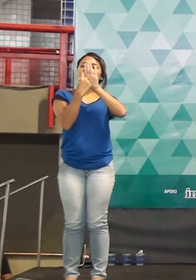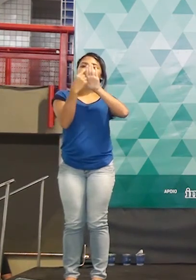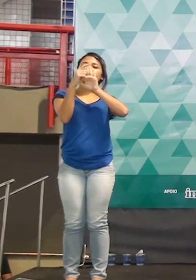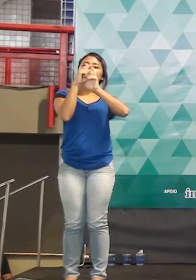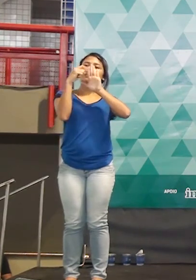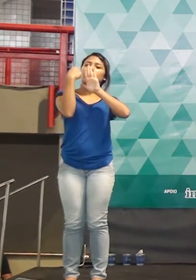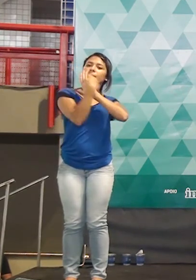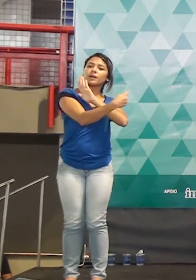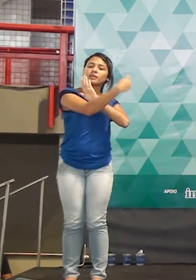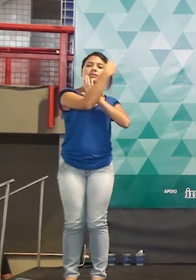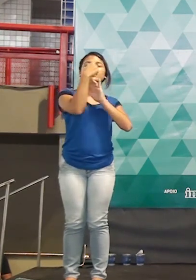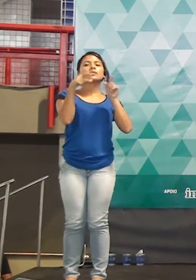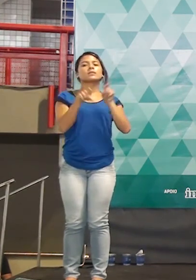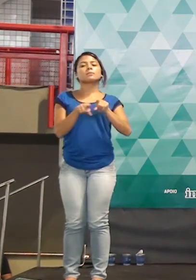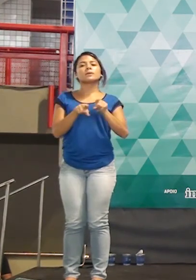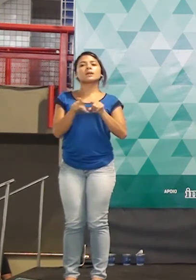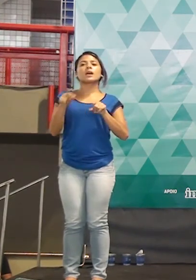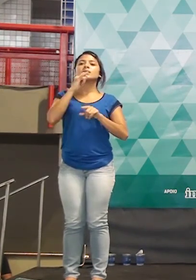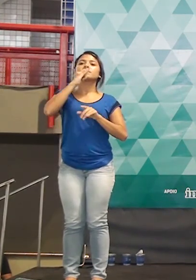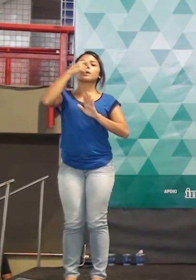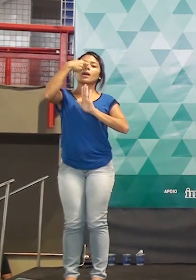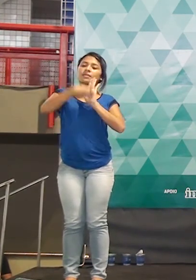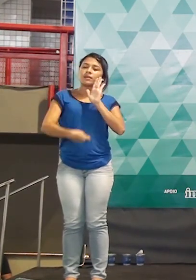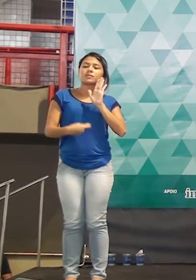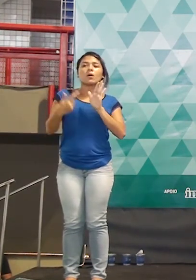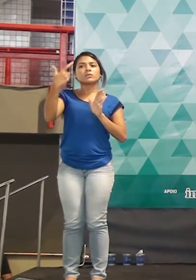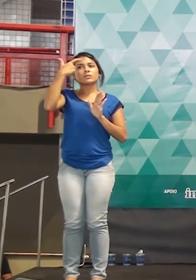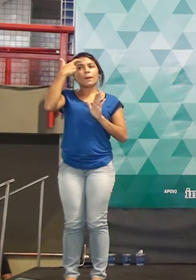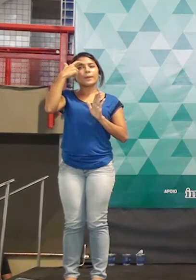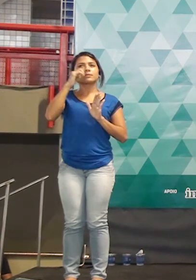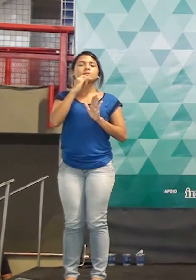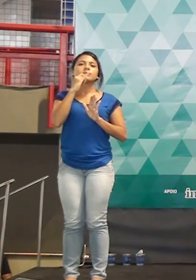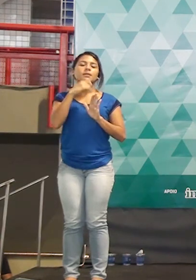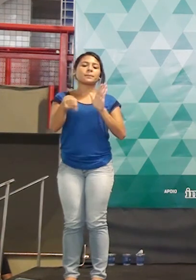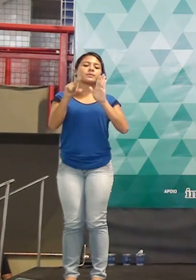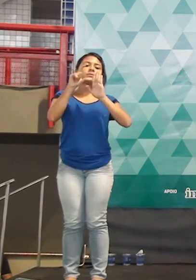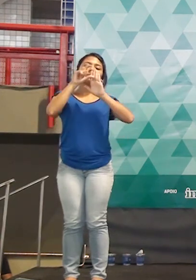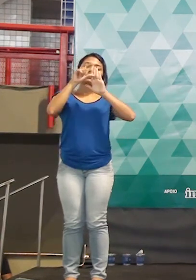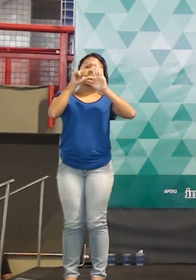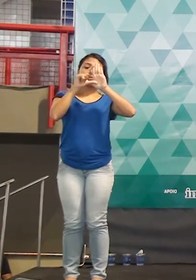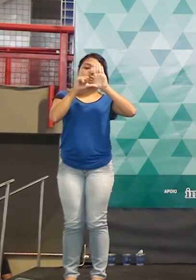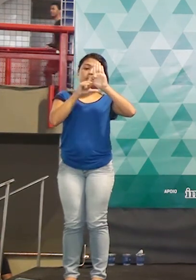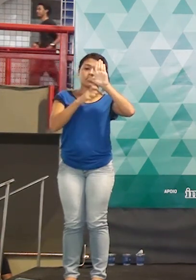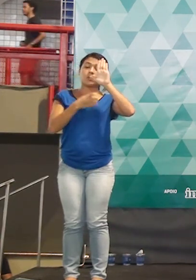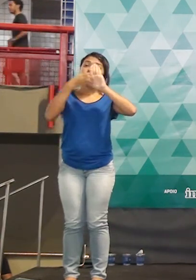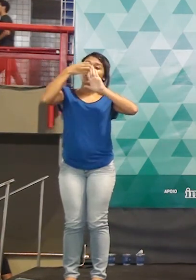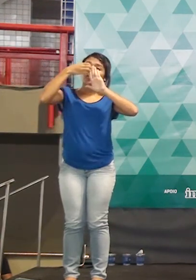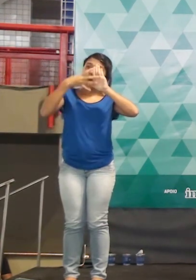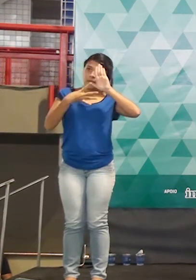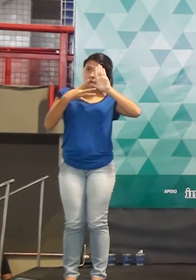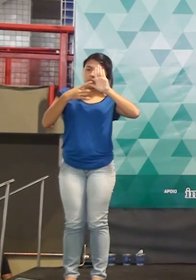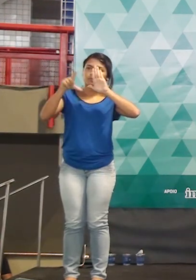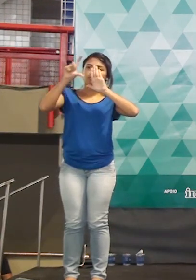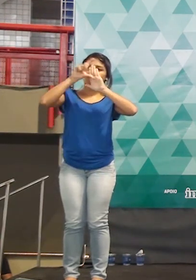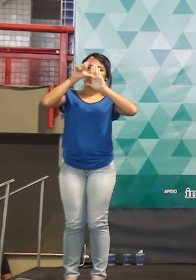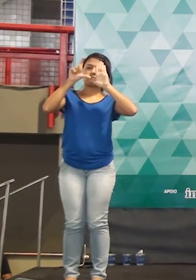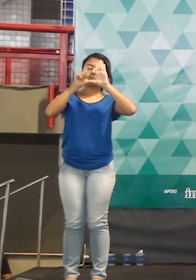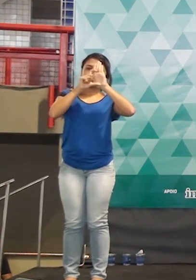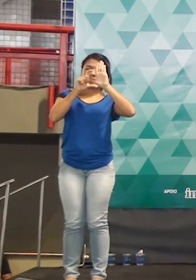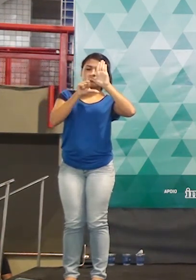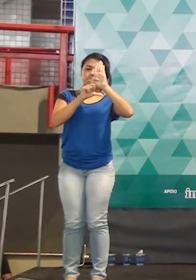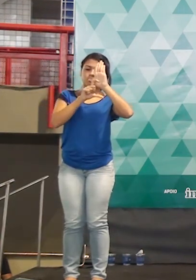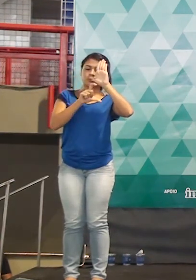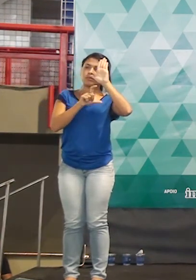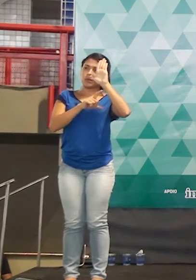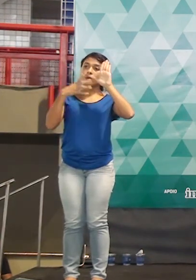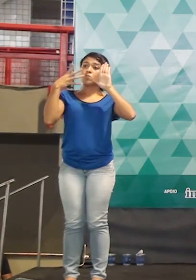vou começar a minha redação já sabendo que eu vou fazer 4 parágrafos, uma introdução, 2 desenvolvimento